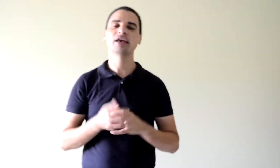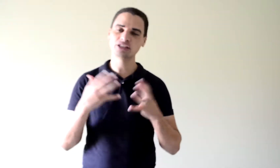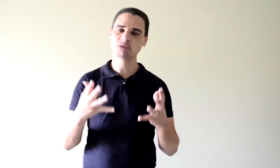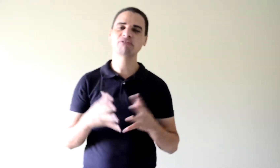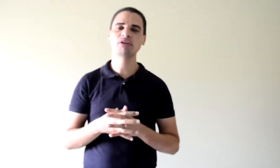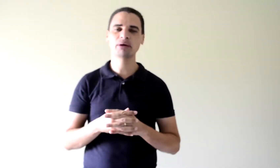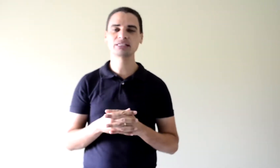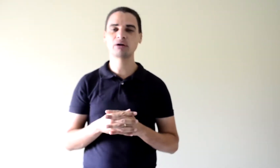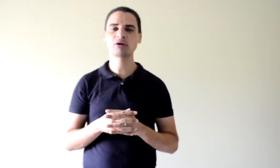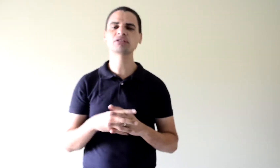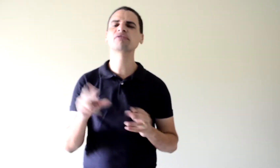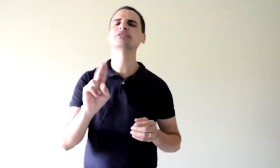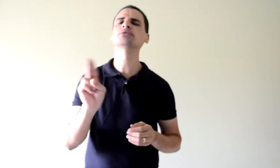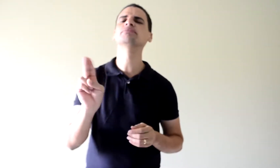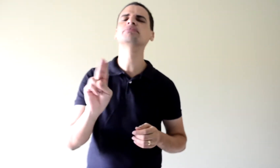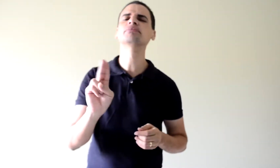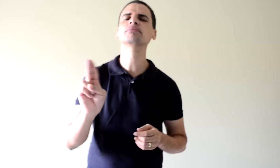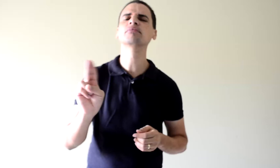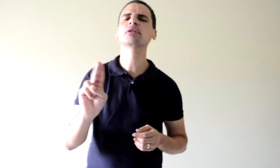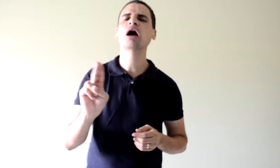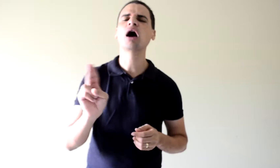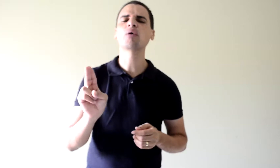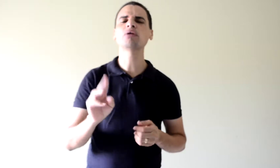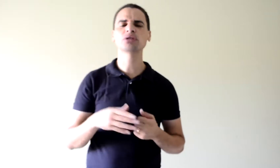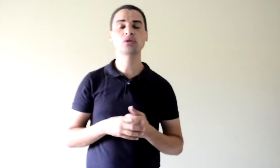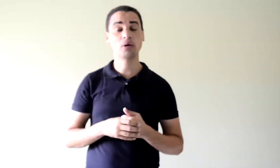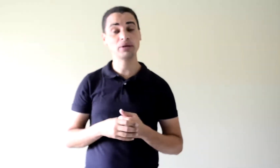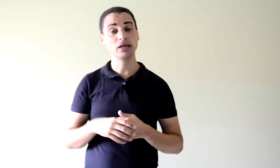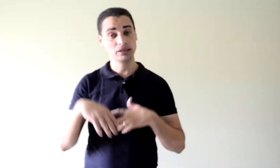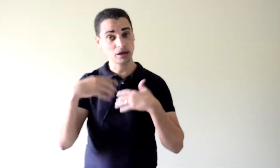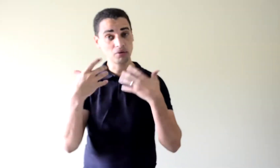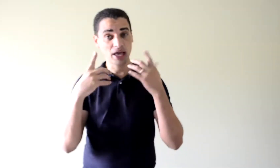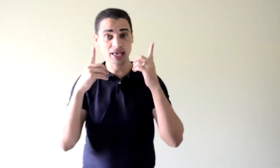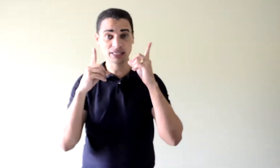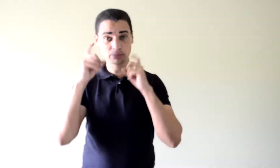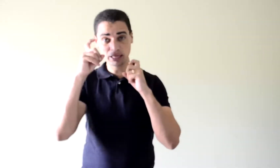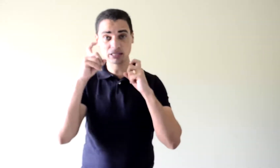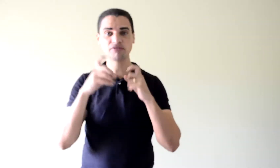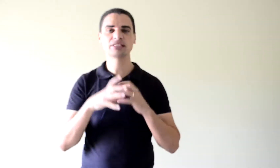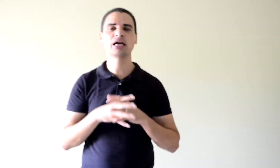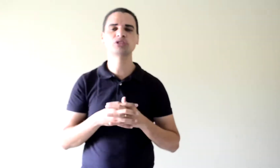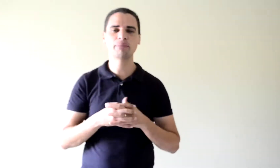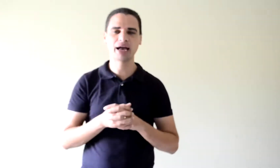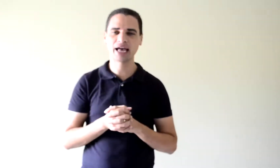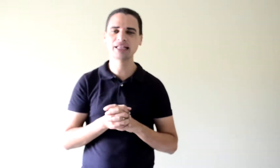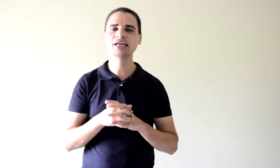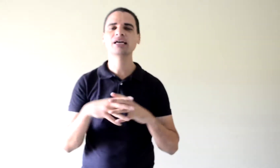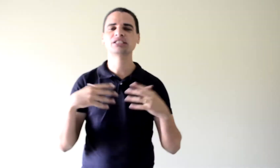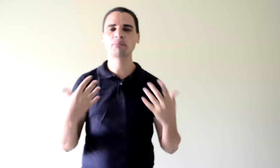isso é uma afirmação. Agora se eu faço, qual o seu nome? Então, essa expressão facial já marcada já mostra